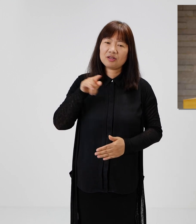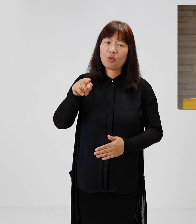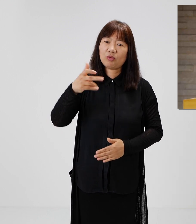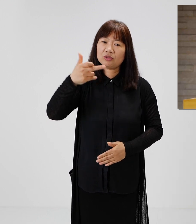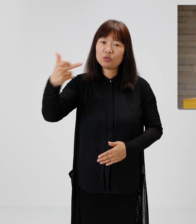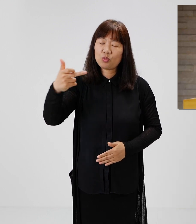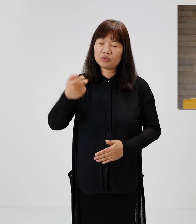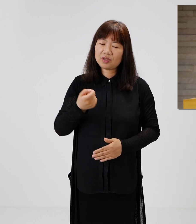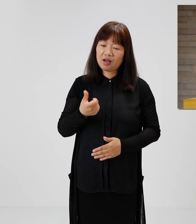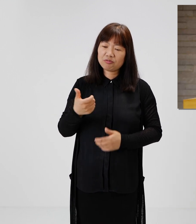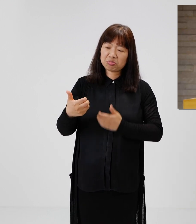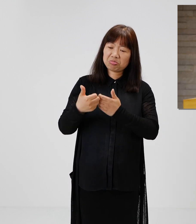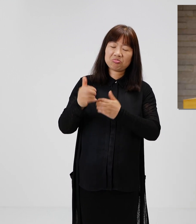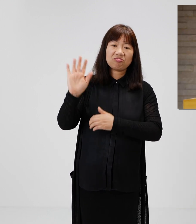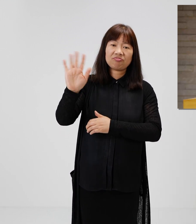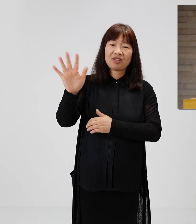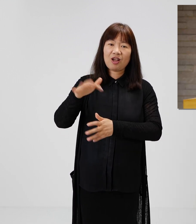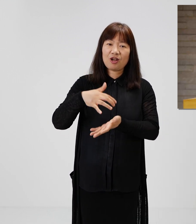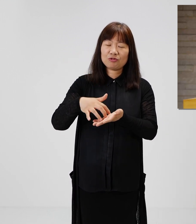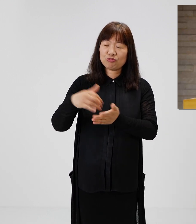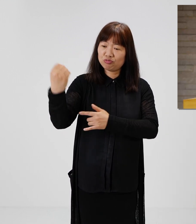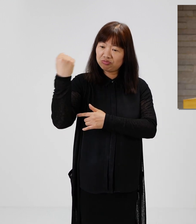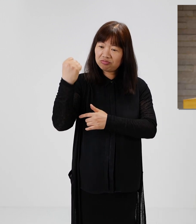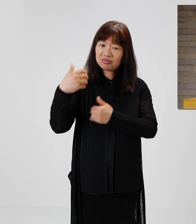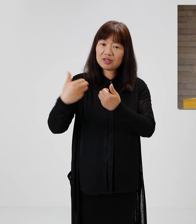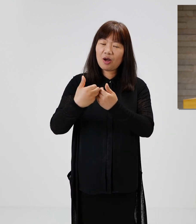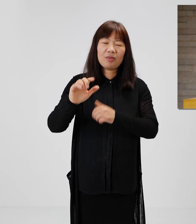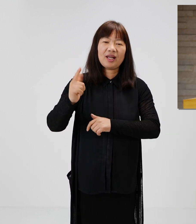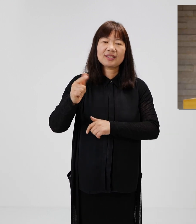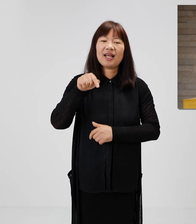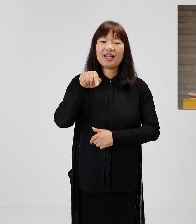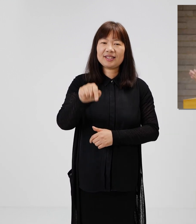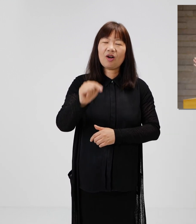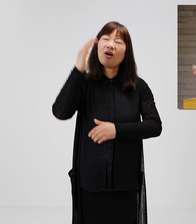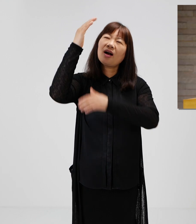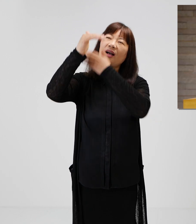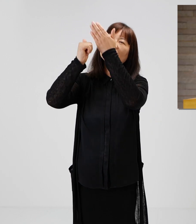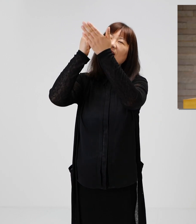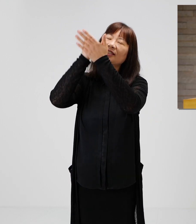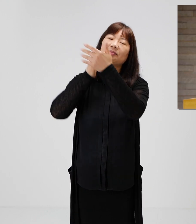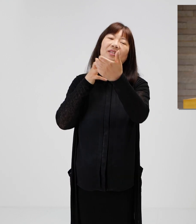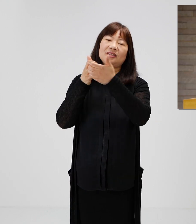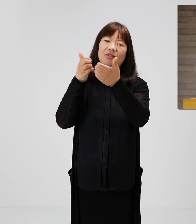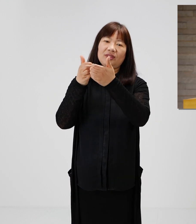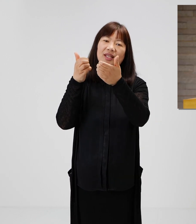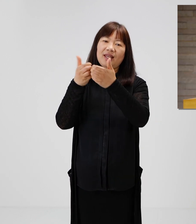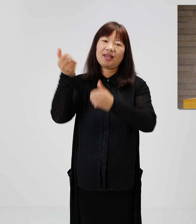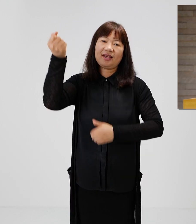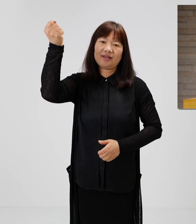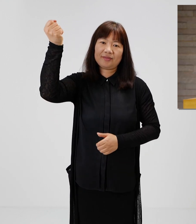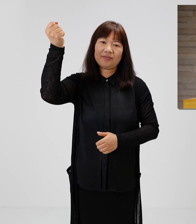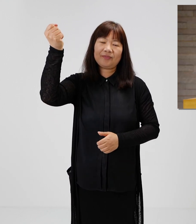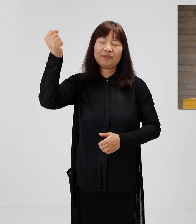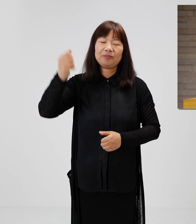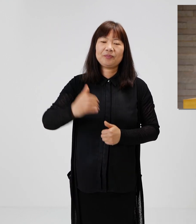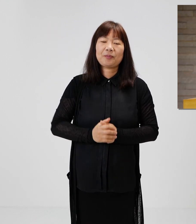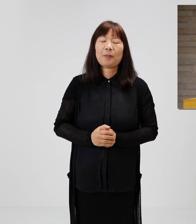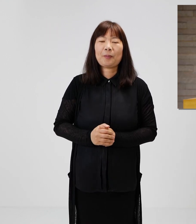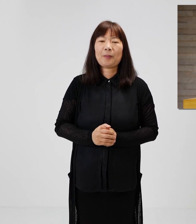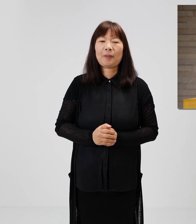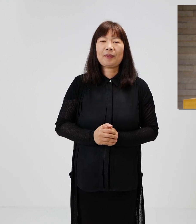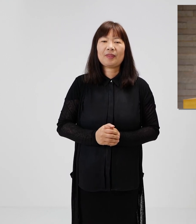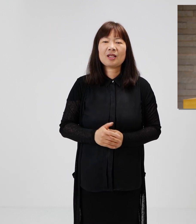아니다. 세력과 숫자의 싸움도 아니다. 이거는 하나님의 전쟁이다. 이 할례